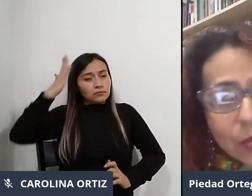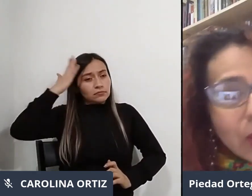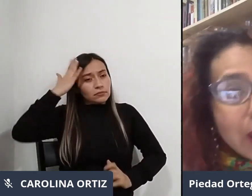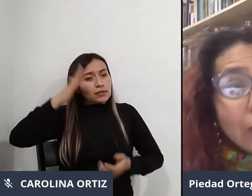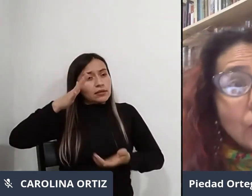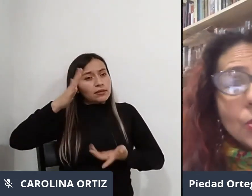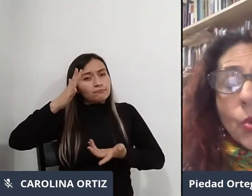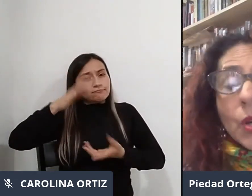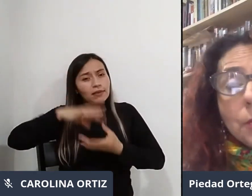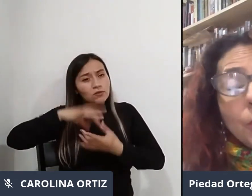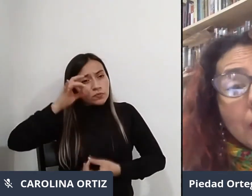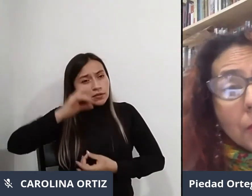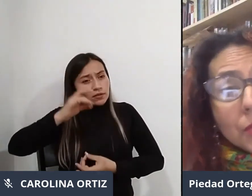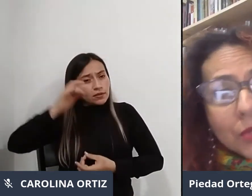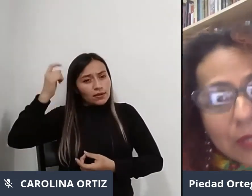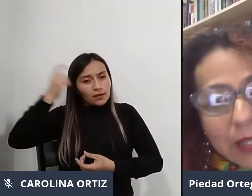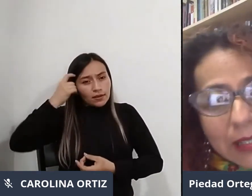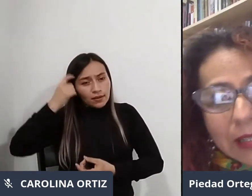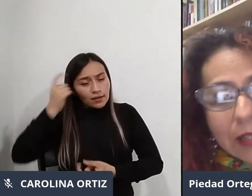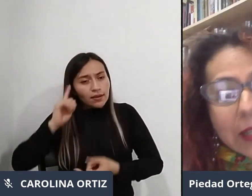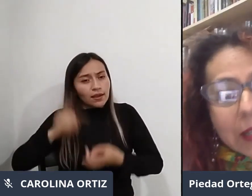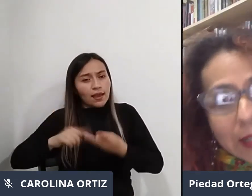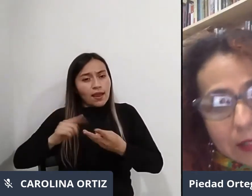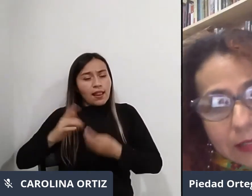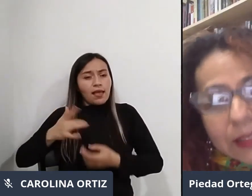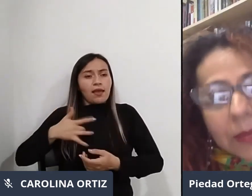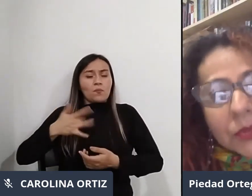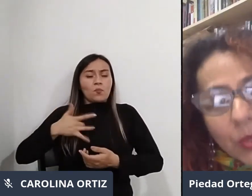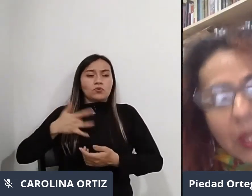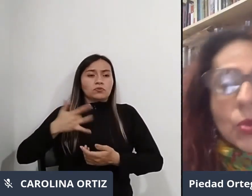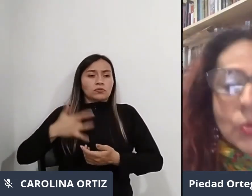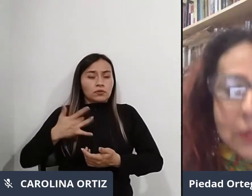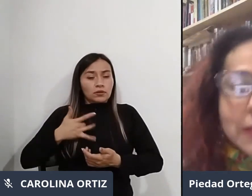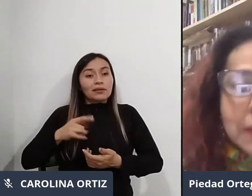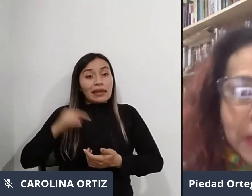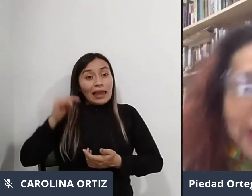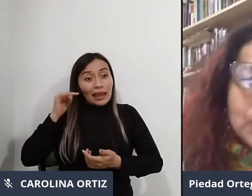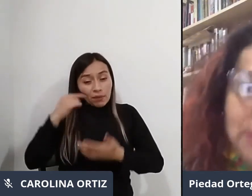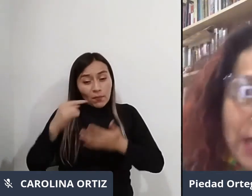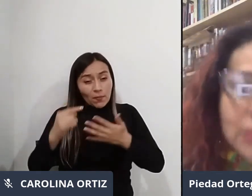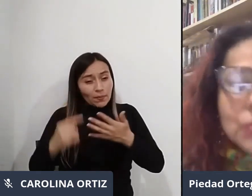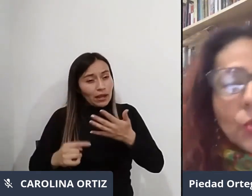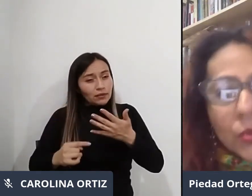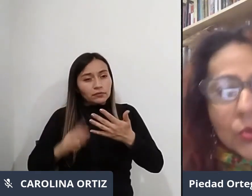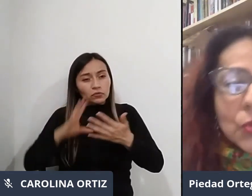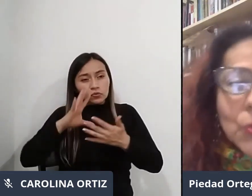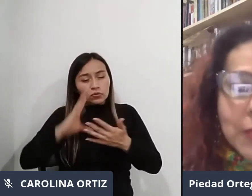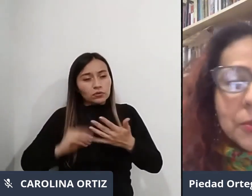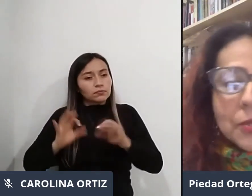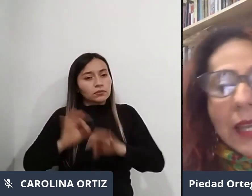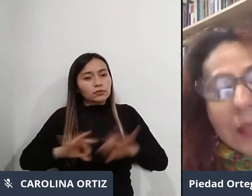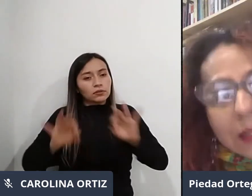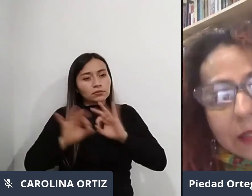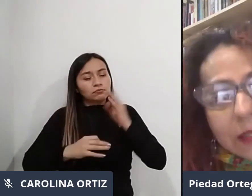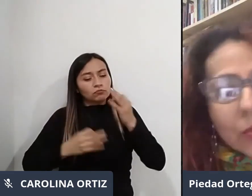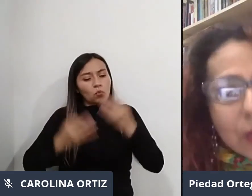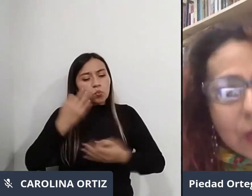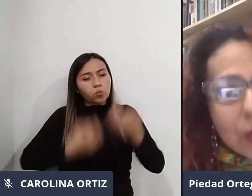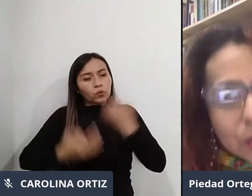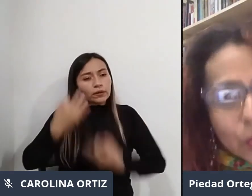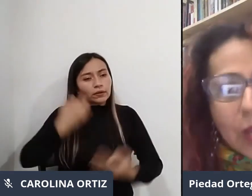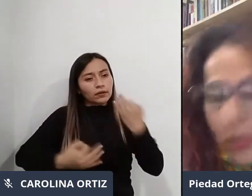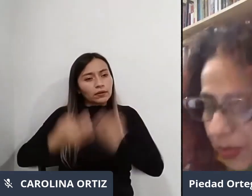psíquico, es nuestro cuerpo emocional, el que necesitamos cuidar justamente para juntarnos con otros cuerpos y hacer una